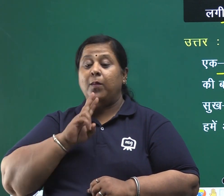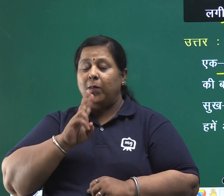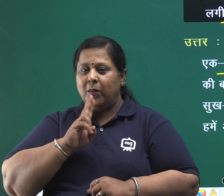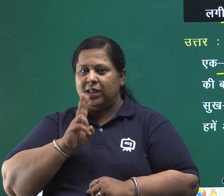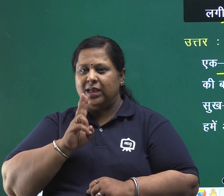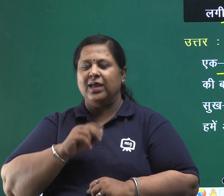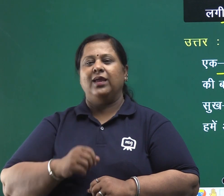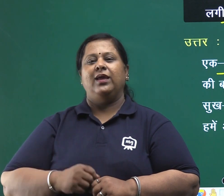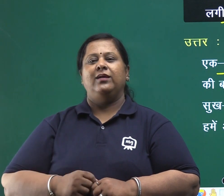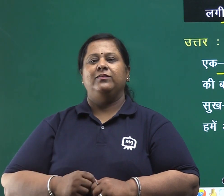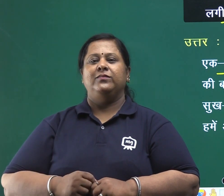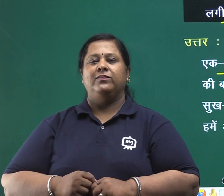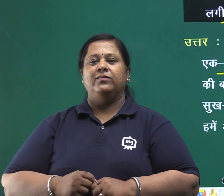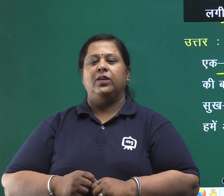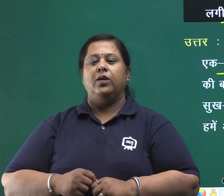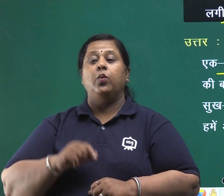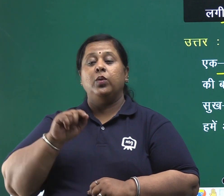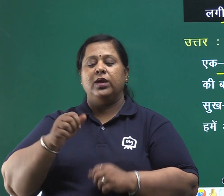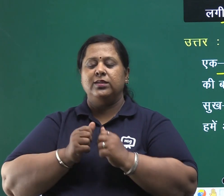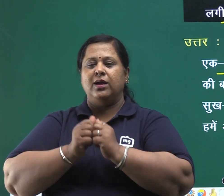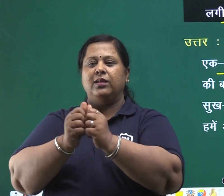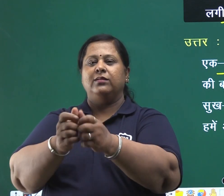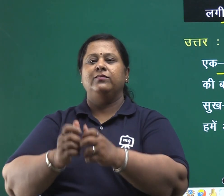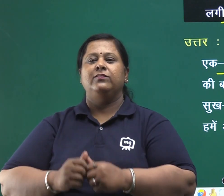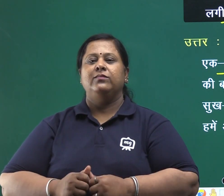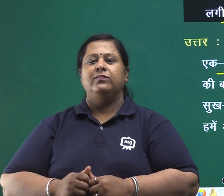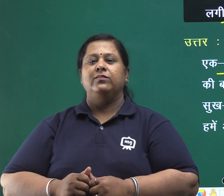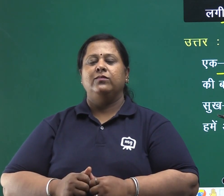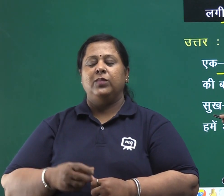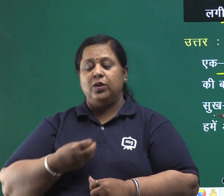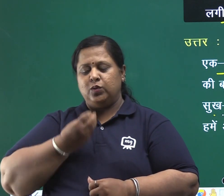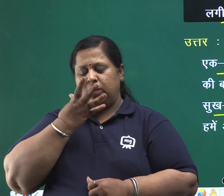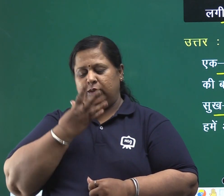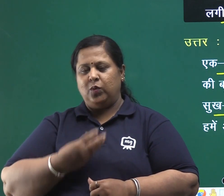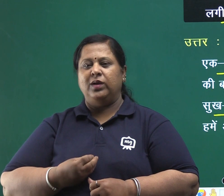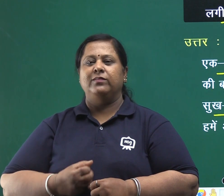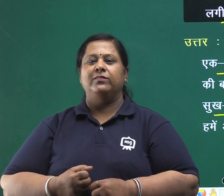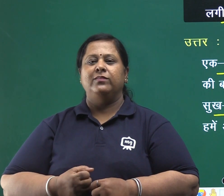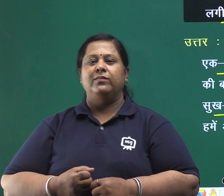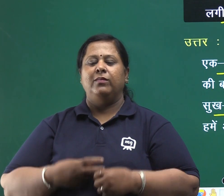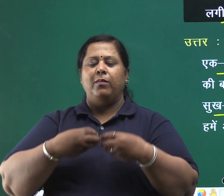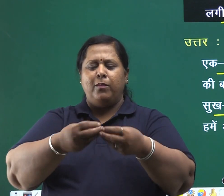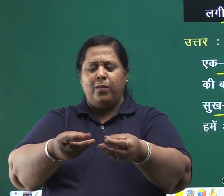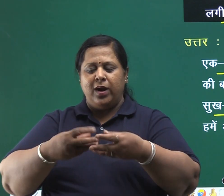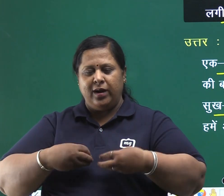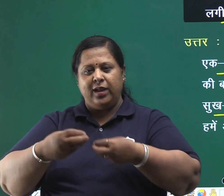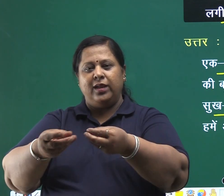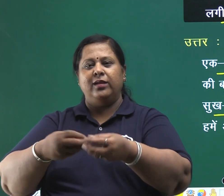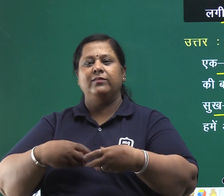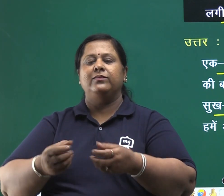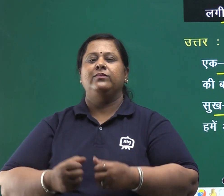बातें करके उनके साथ सुख दुख बांटने की